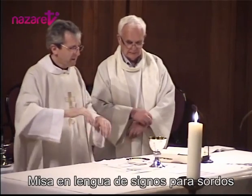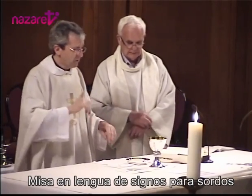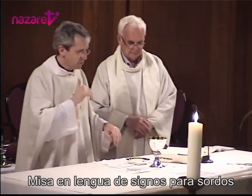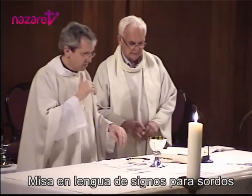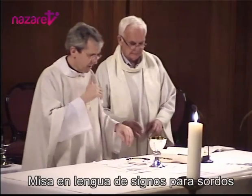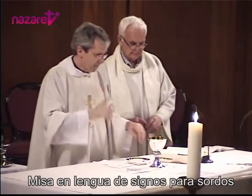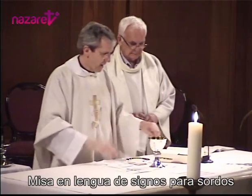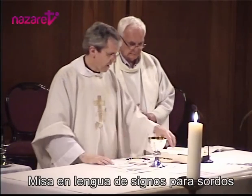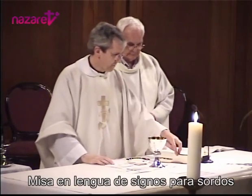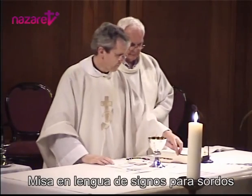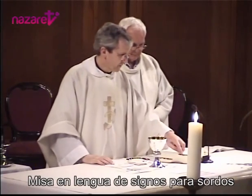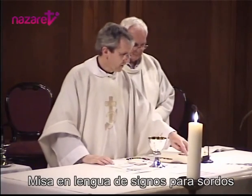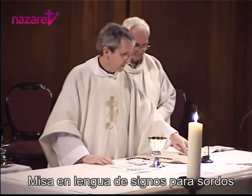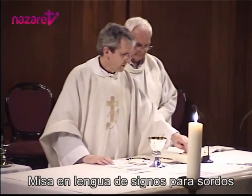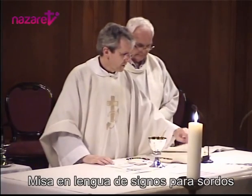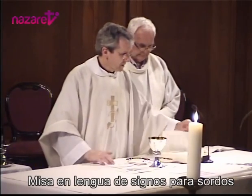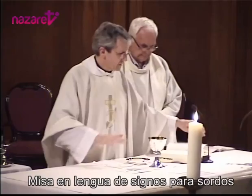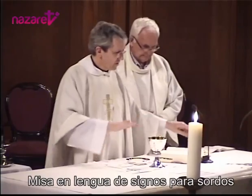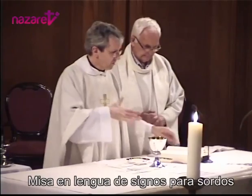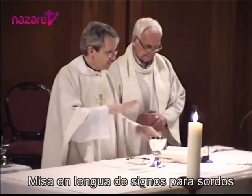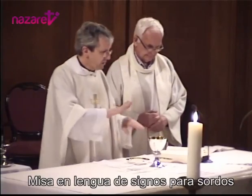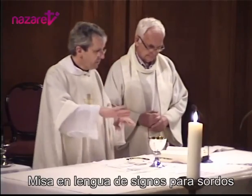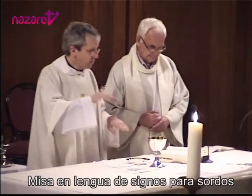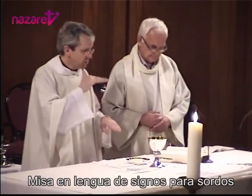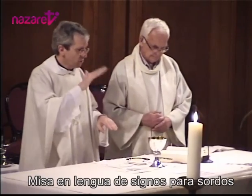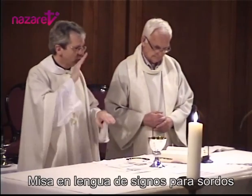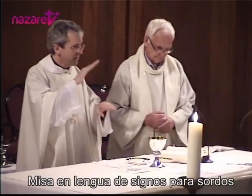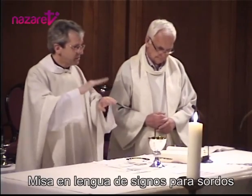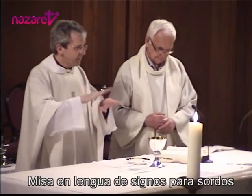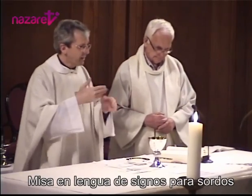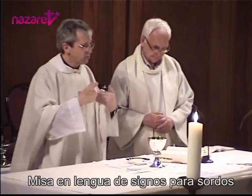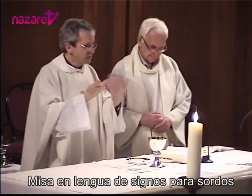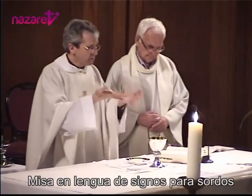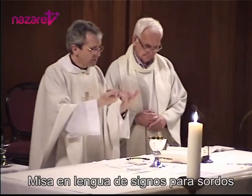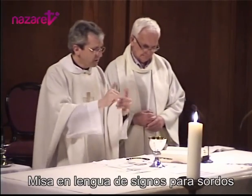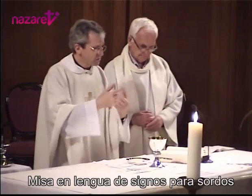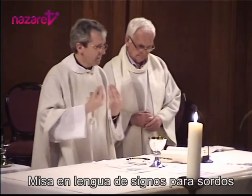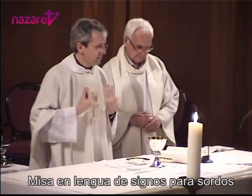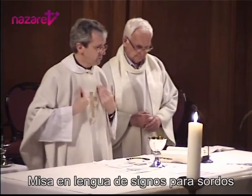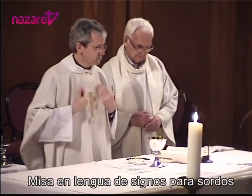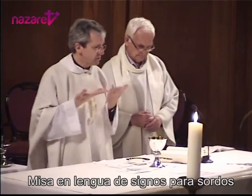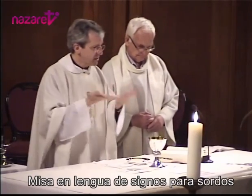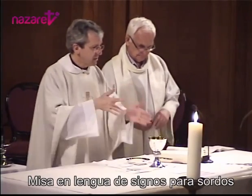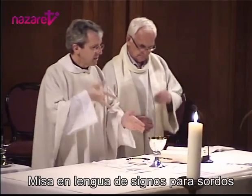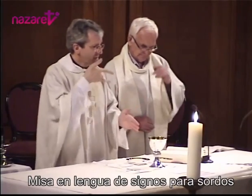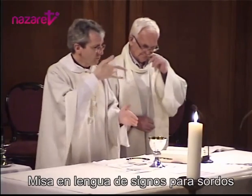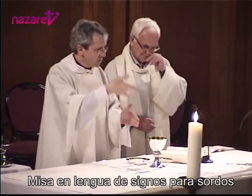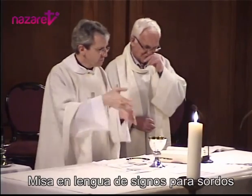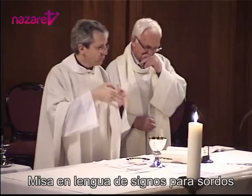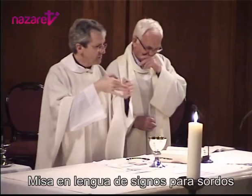líbranos del mal. Señor, líbranos de todos los males y pecados y concédenos la paz en nuestros días y, ayudados por tu